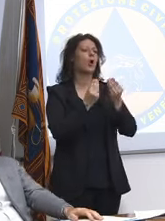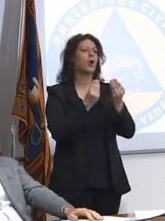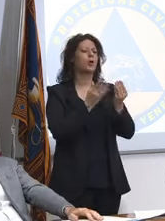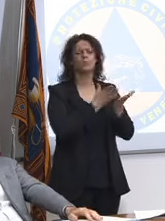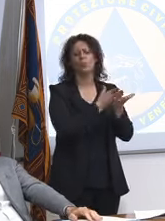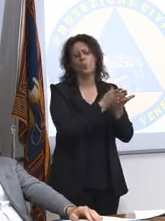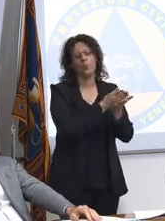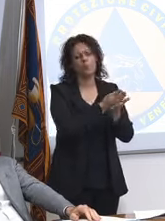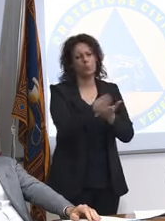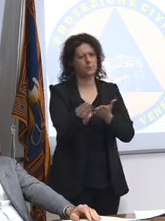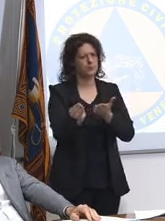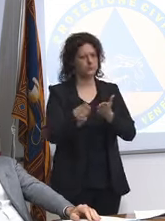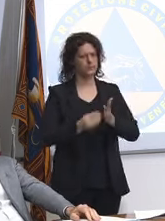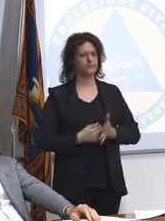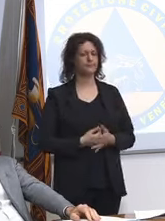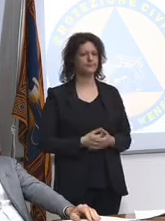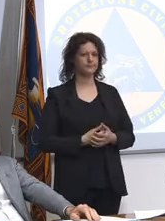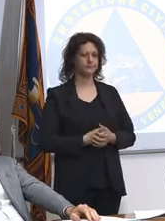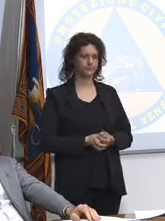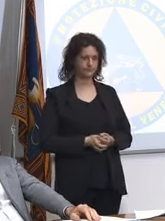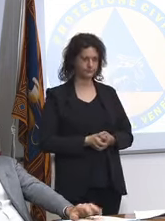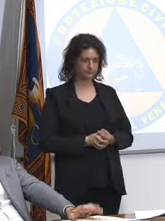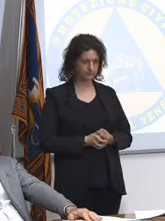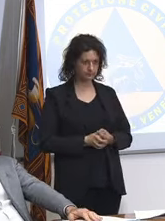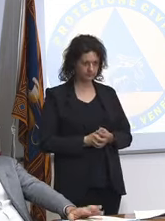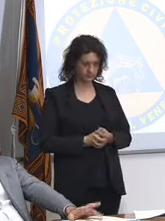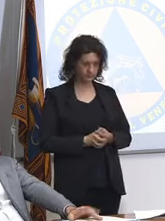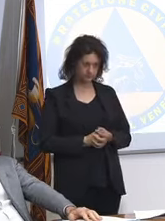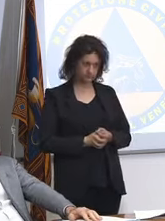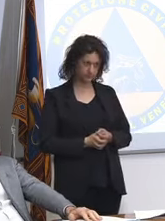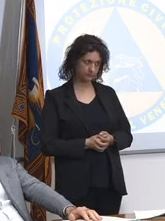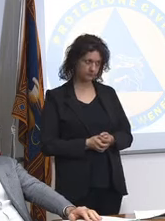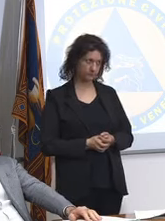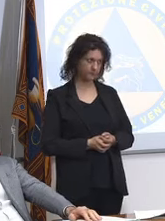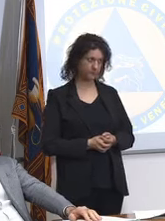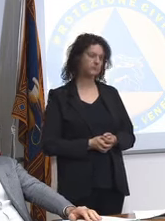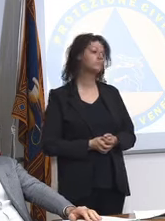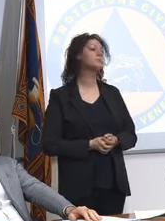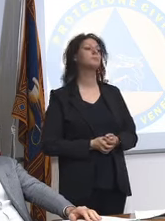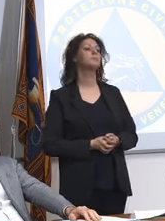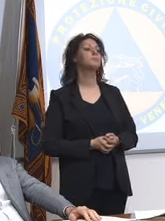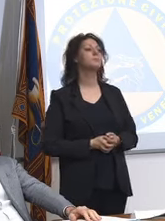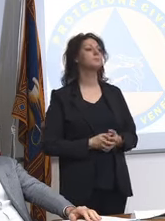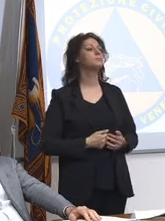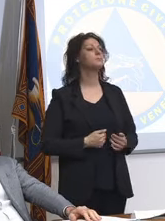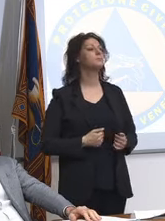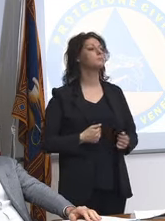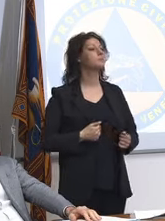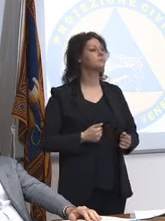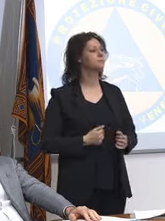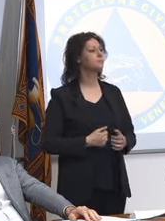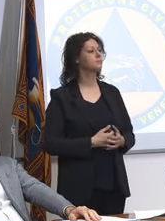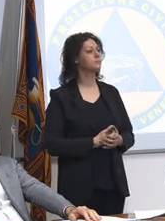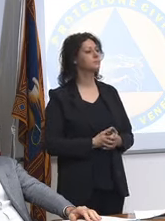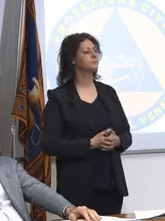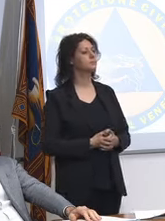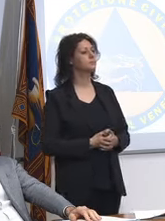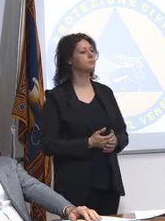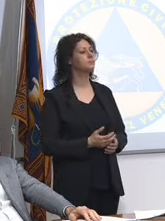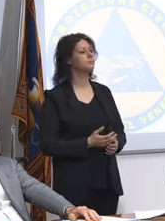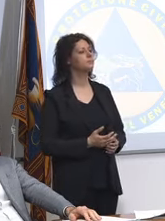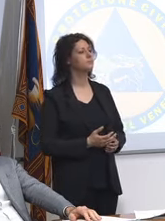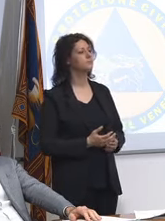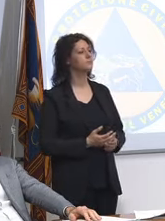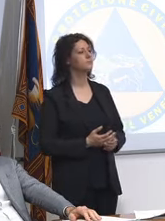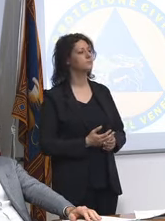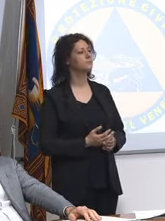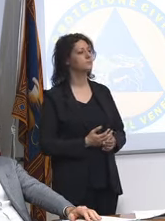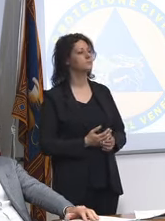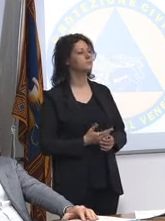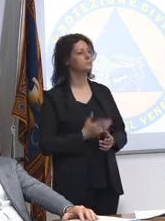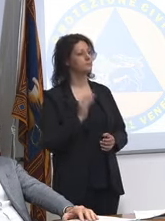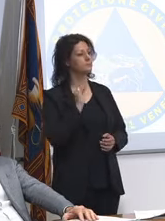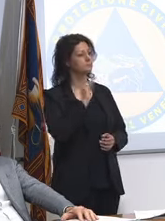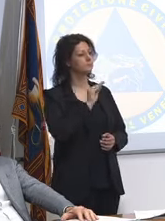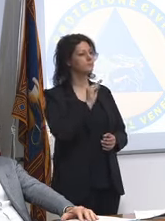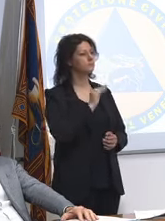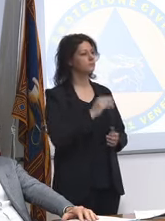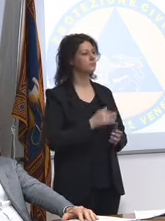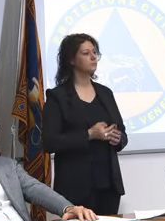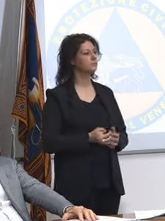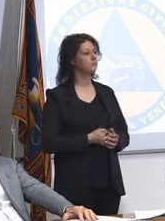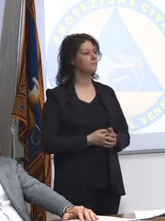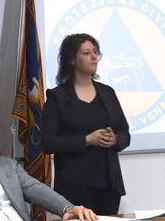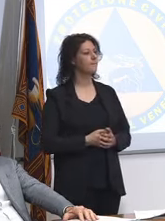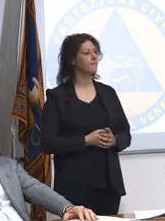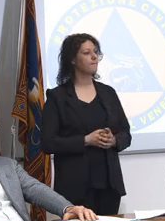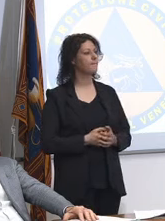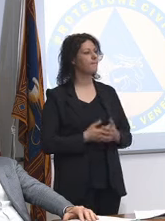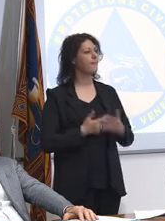delle giostrine. Alpino Rivana, vedete voi chi può prego intervenire per primo. Non è stata data una data